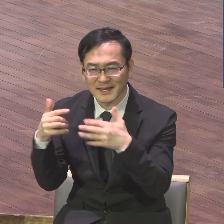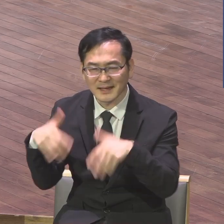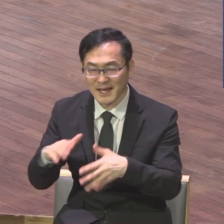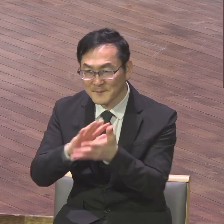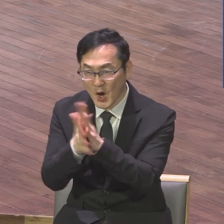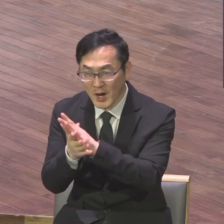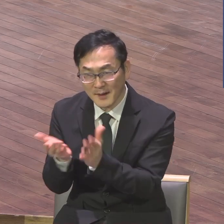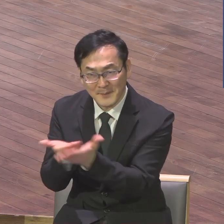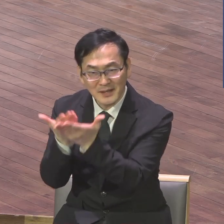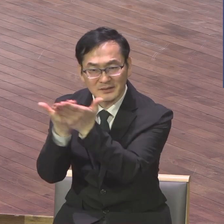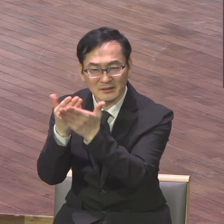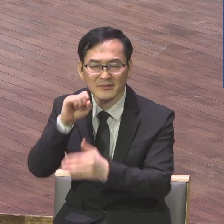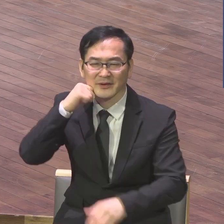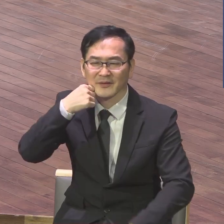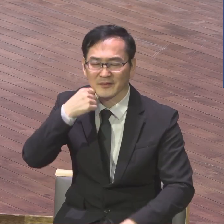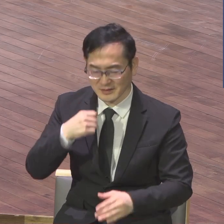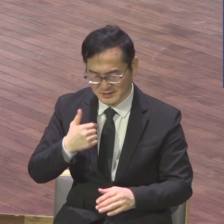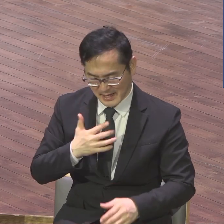않습니다.